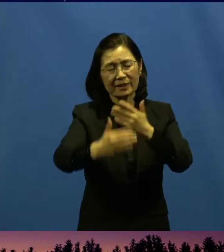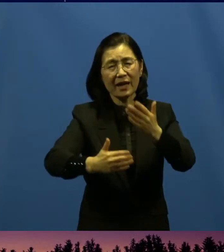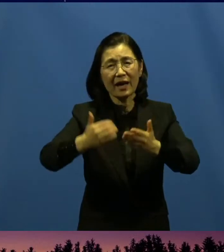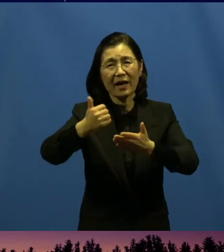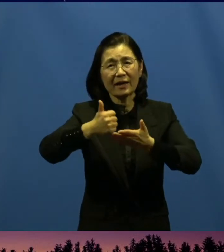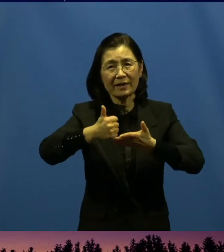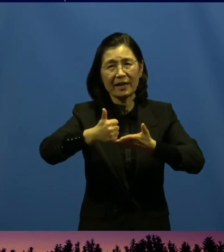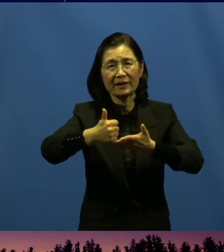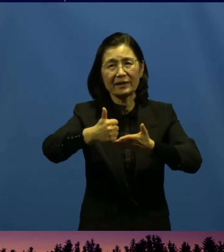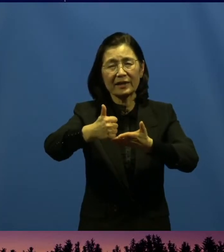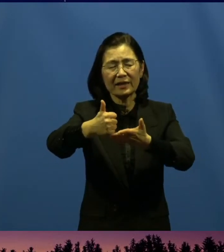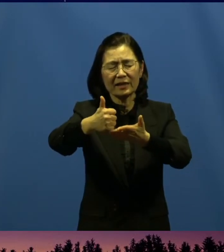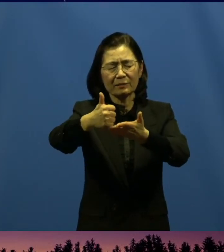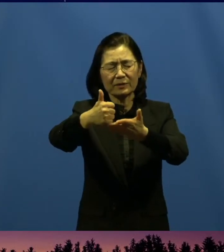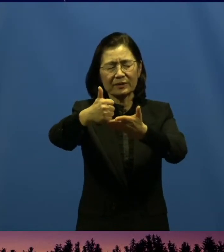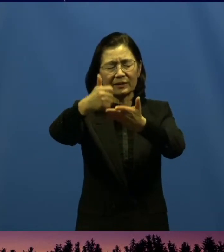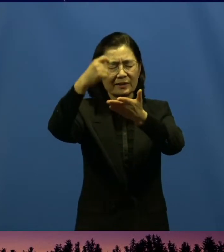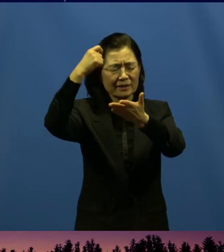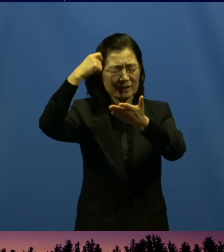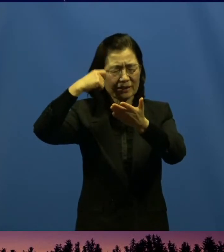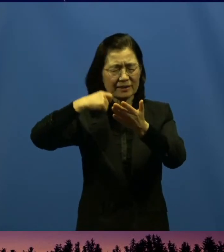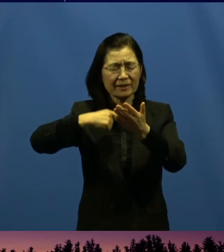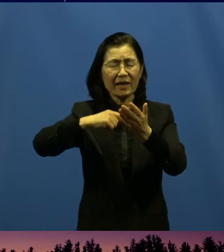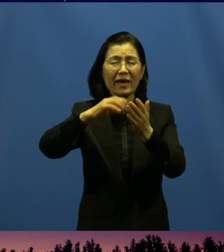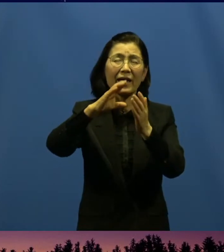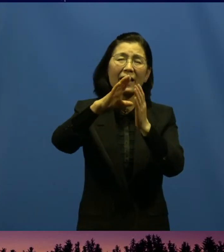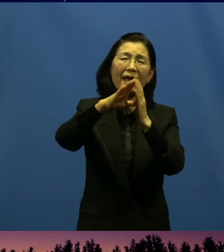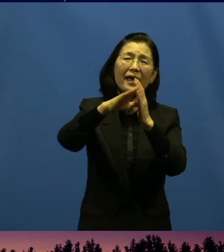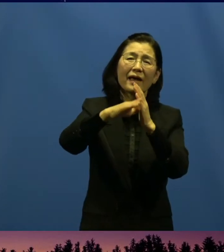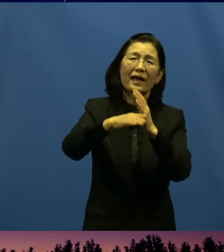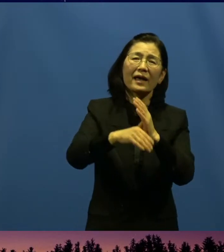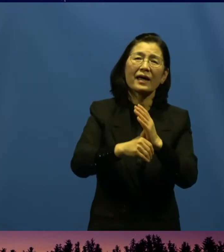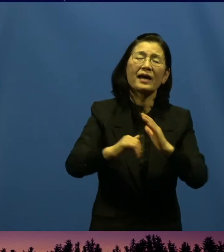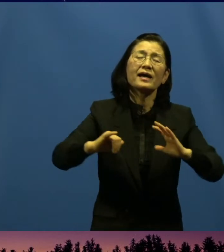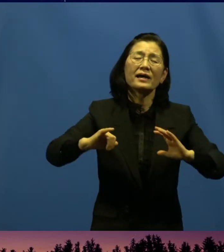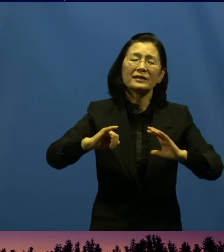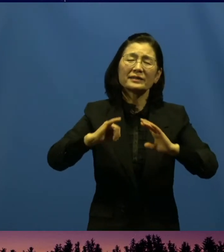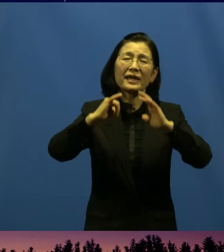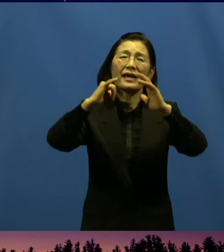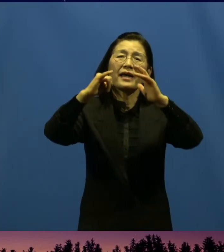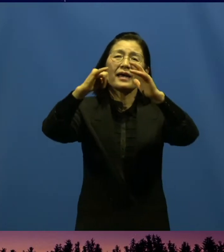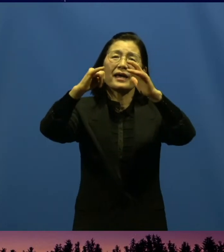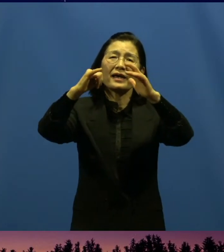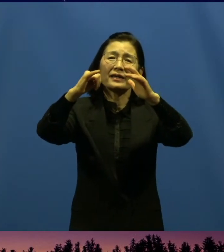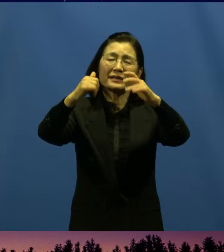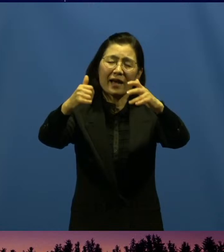전능하신 하나님을 느낄 때